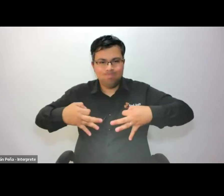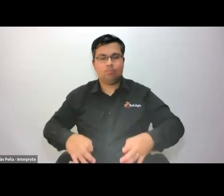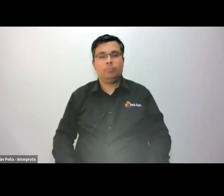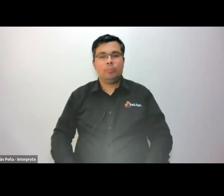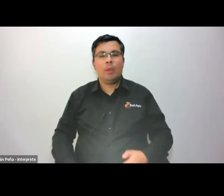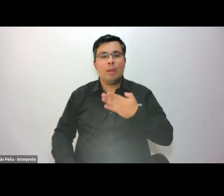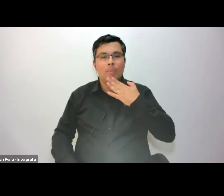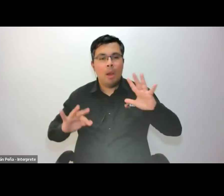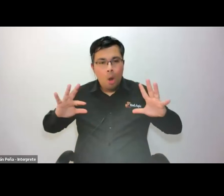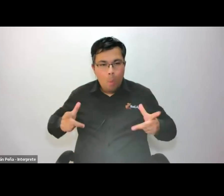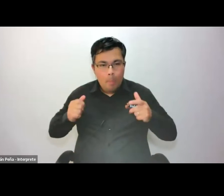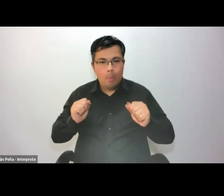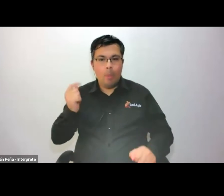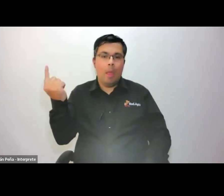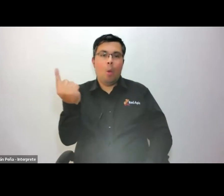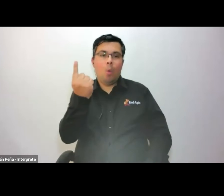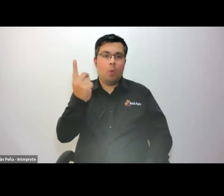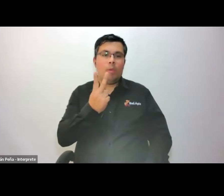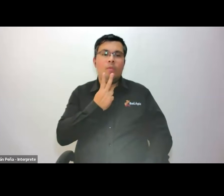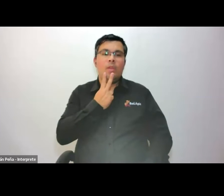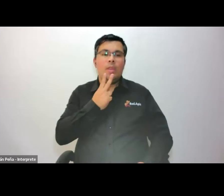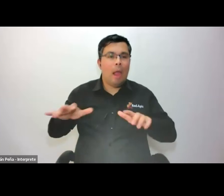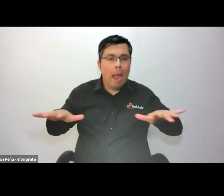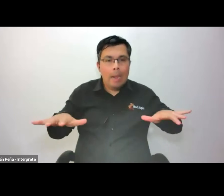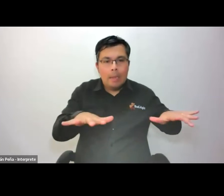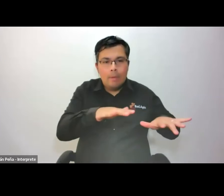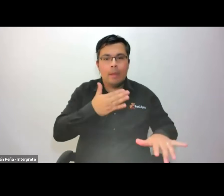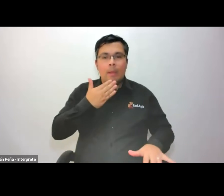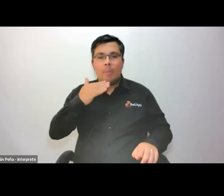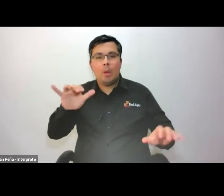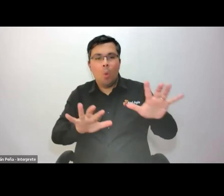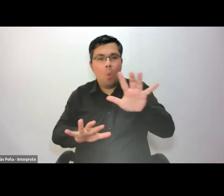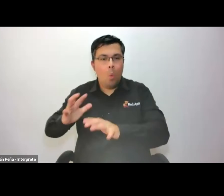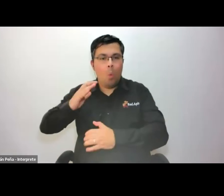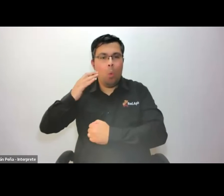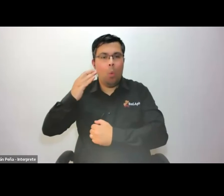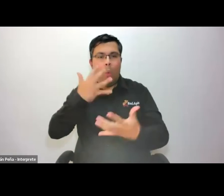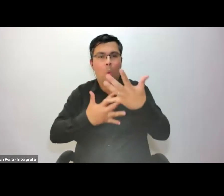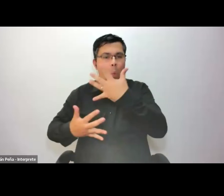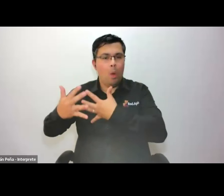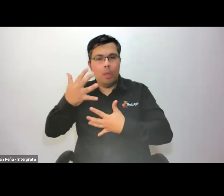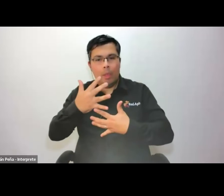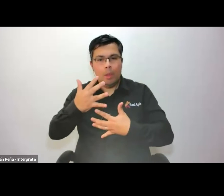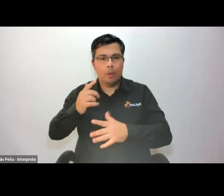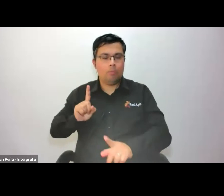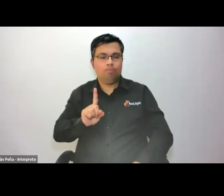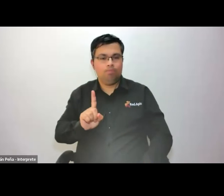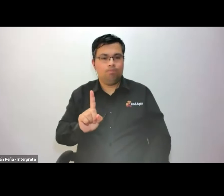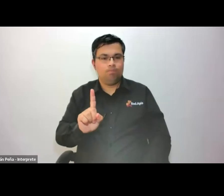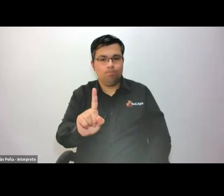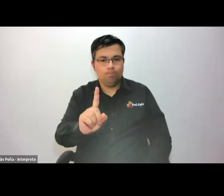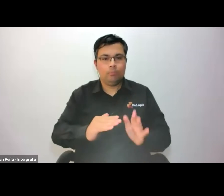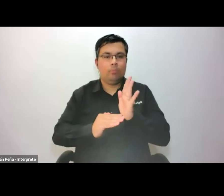ser autónomo en actividades de la vida diaria, en autocuidado y desplazamiento. A medida que va subiendo el nivel